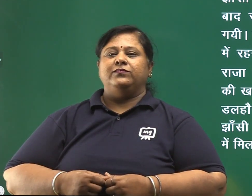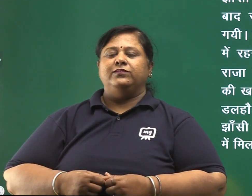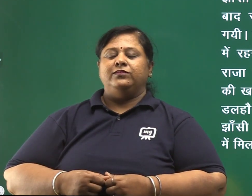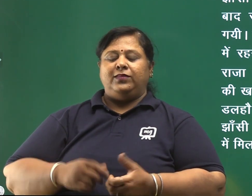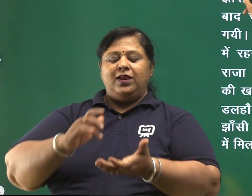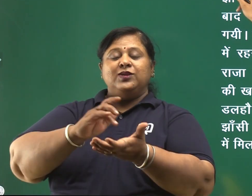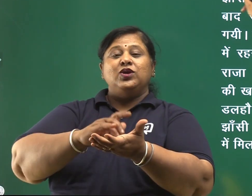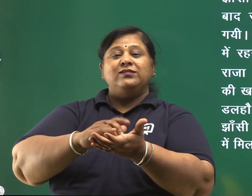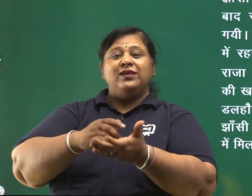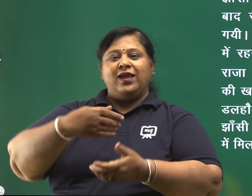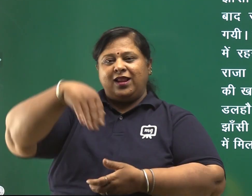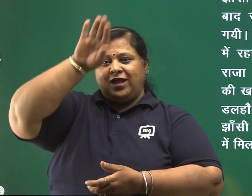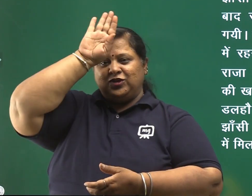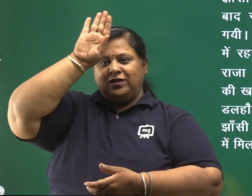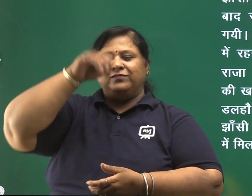झांसी के राजा